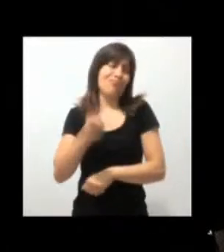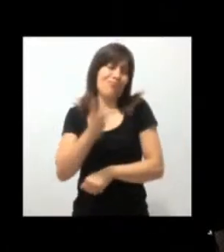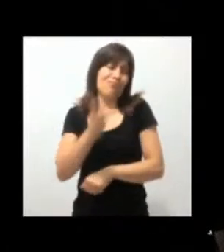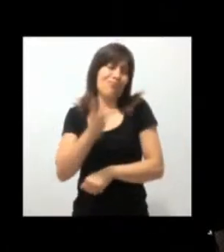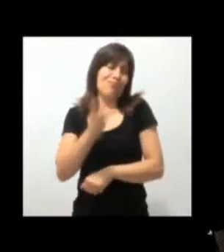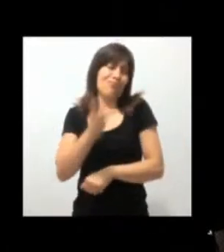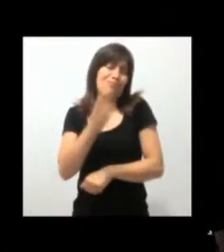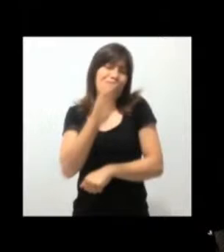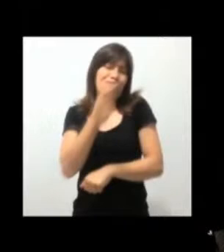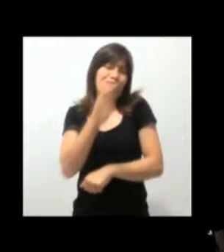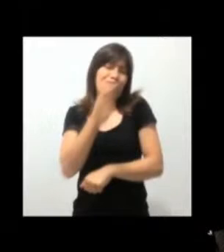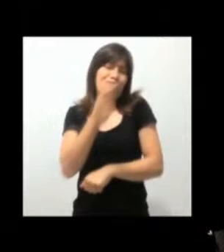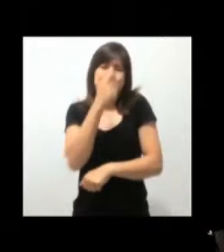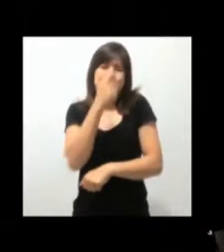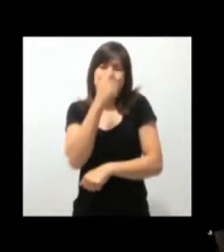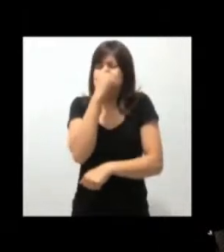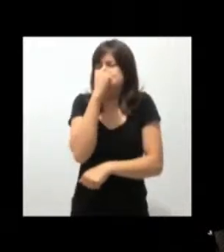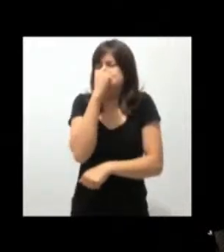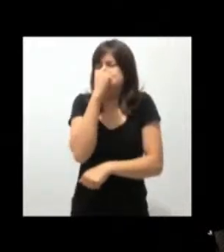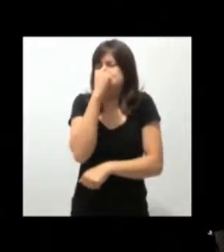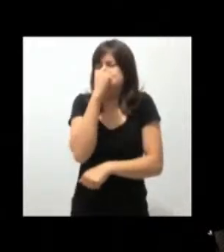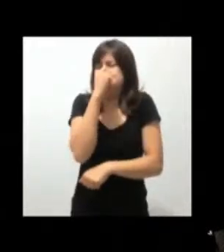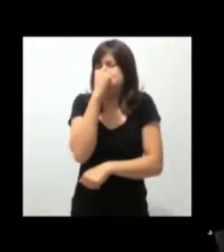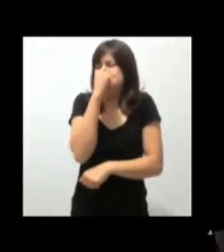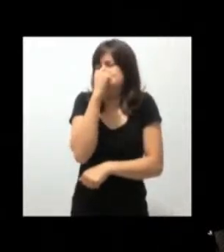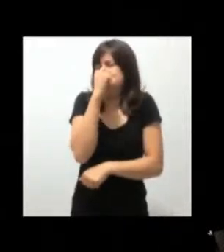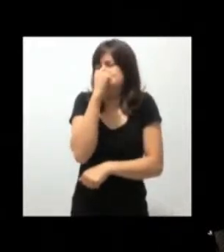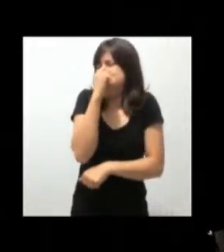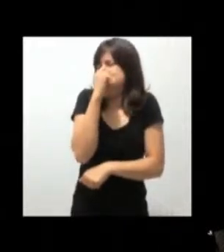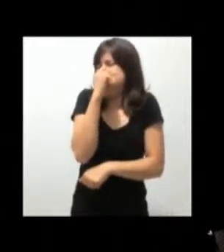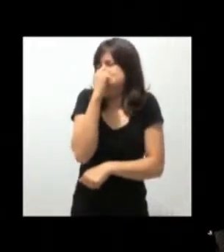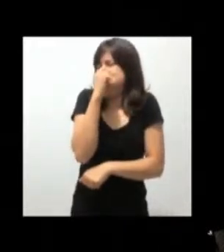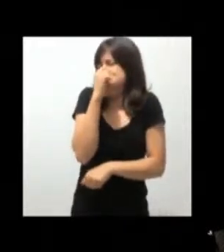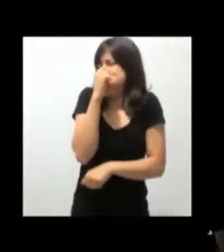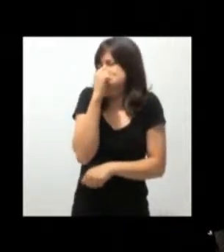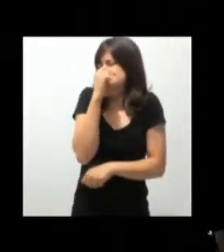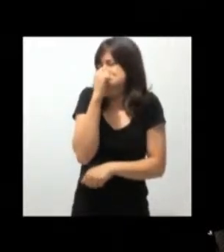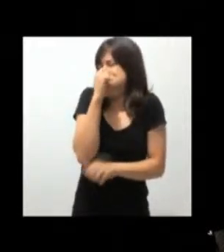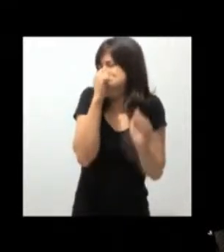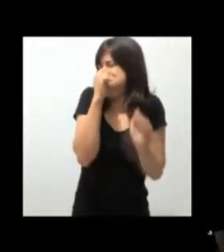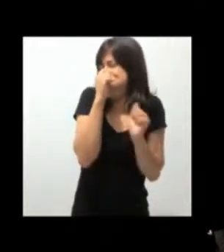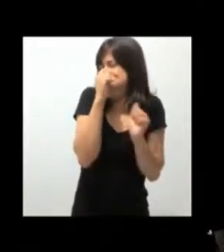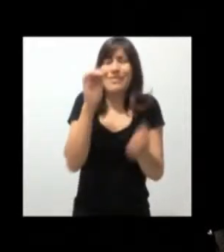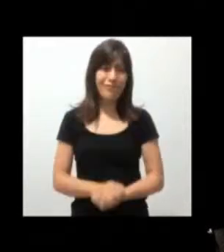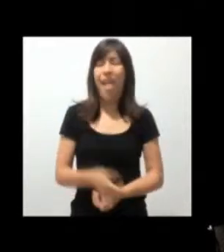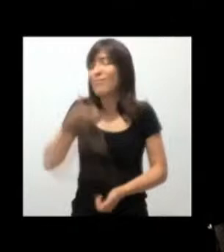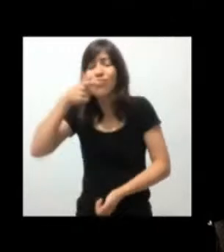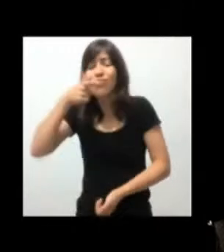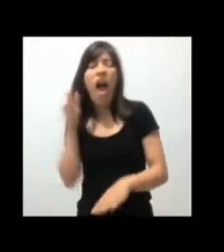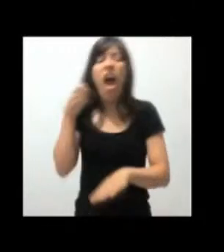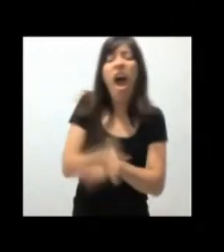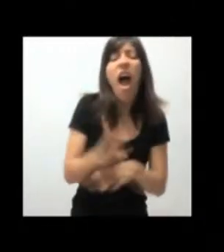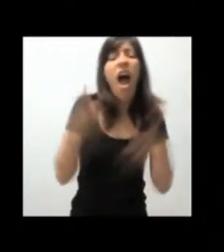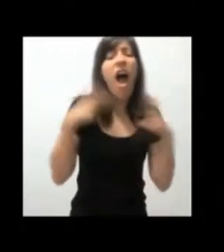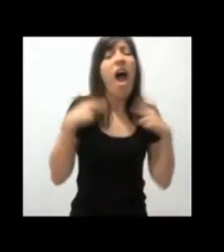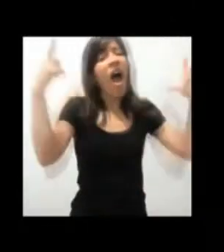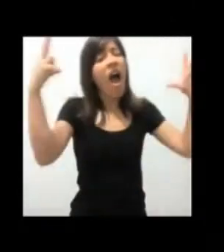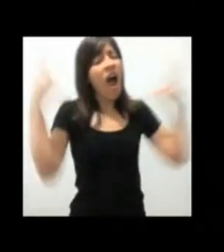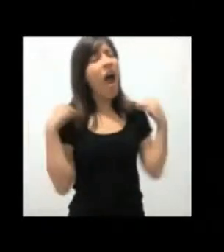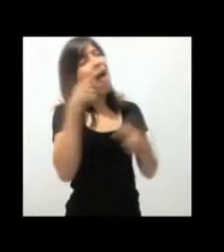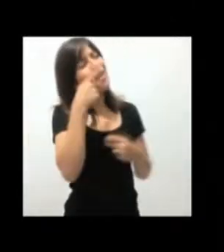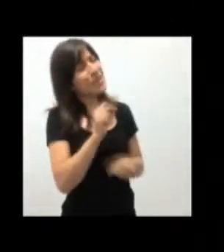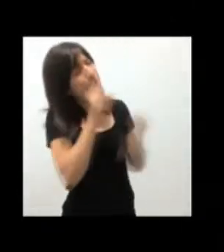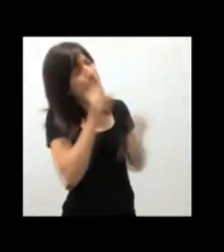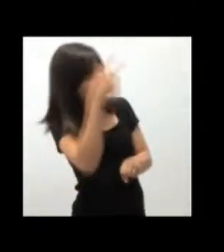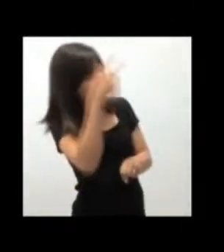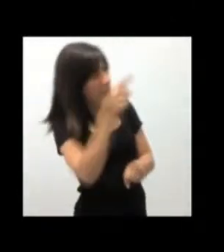para ele e vai falar assim, ah, você pode esperar o próximo? Aí ele espera, né? Ele espera o próximo. Aí quando o próximo chega, aí o motorista vira para